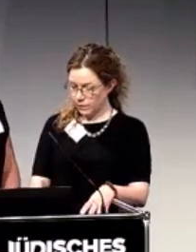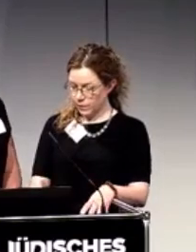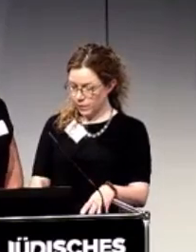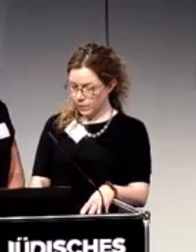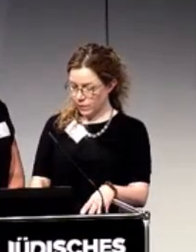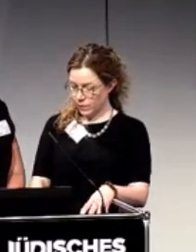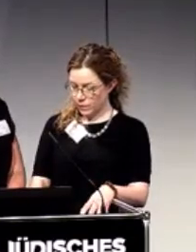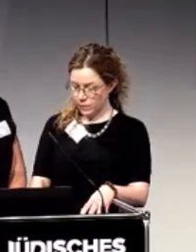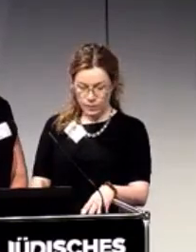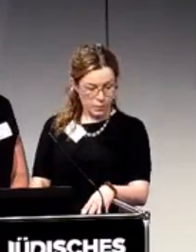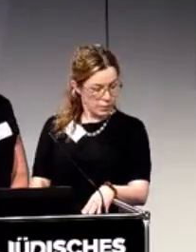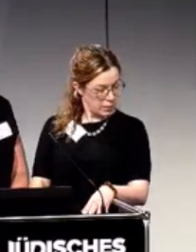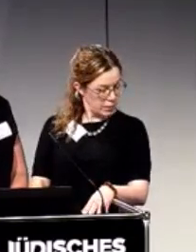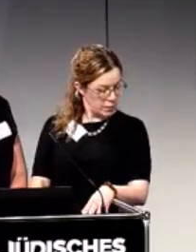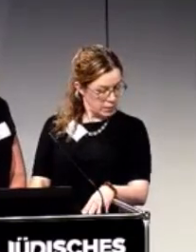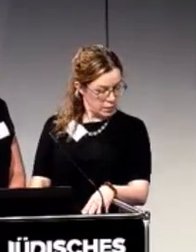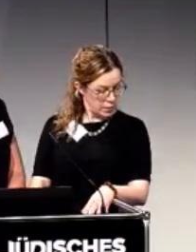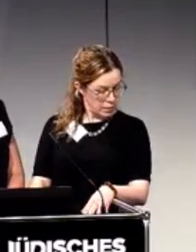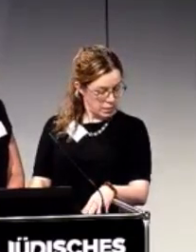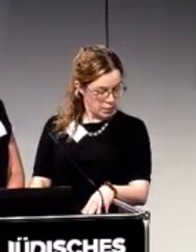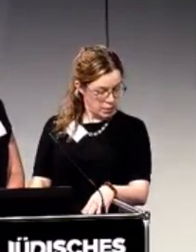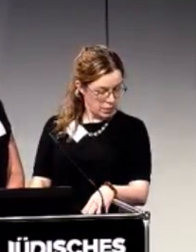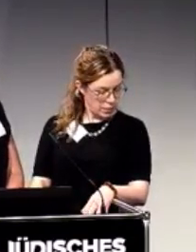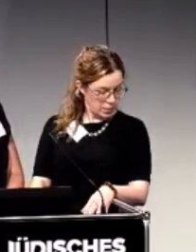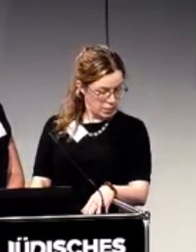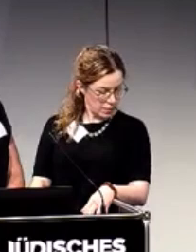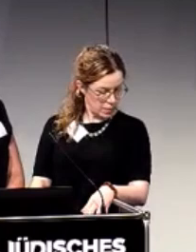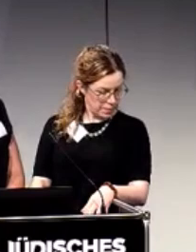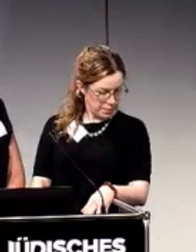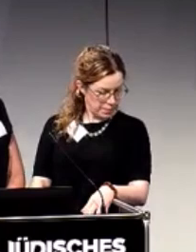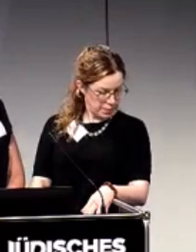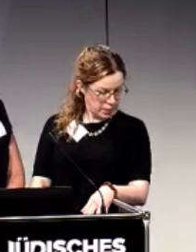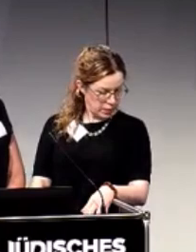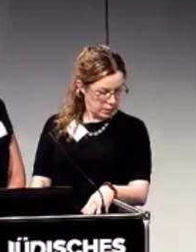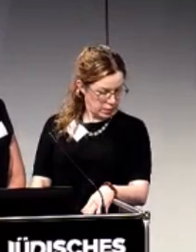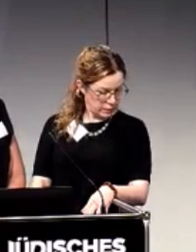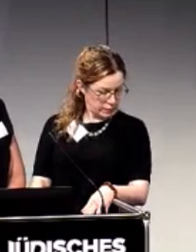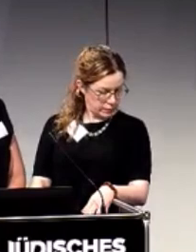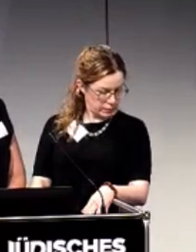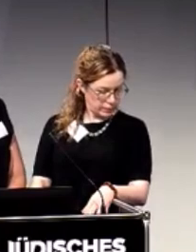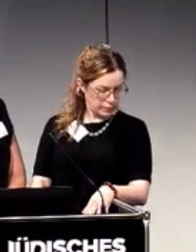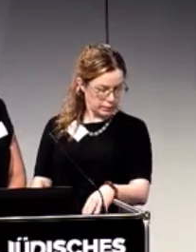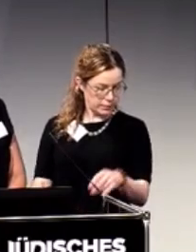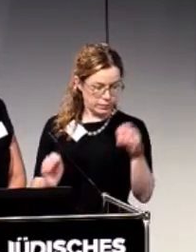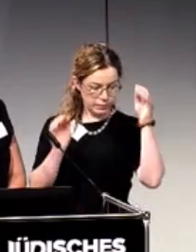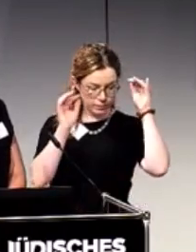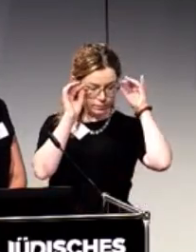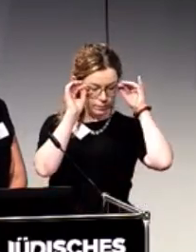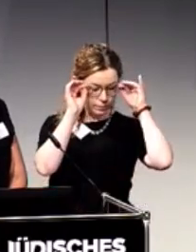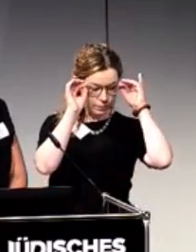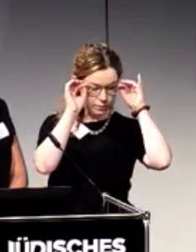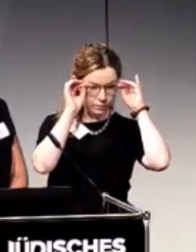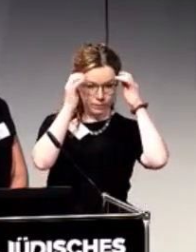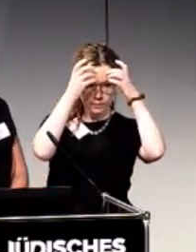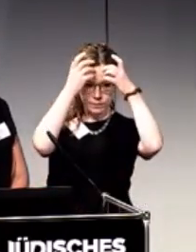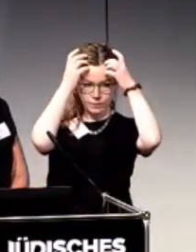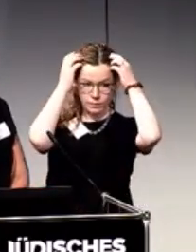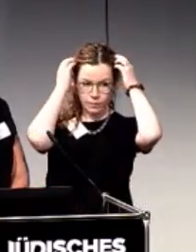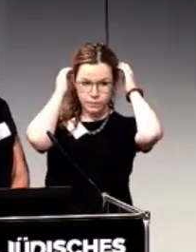Es gibt dabei viele Aspekte zu beachten, technische als auch die Vielfalt der Sprachen und verschiedene